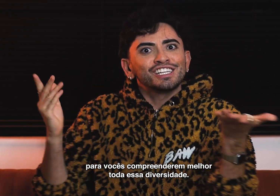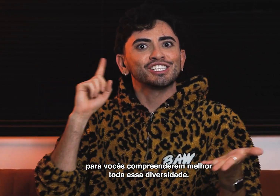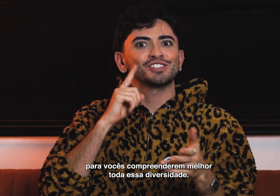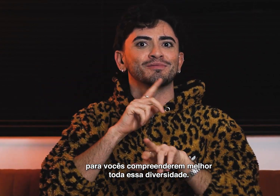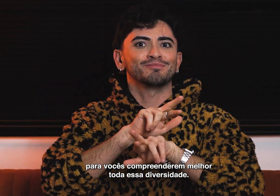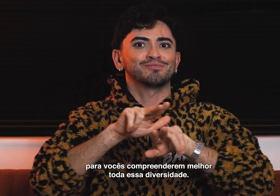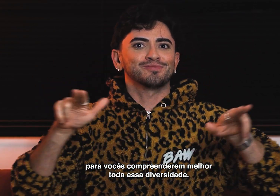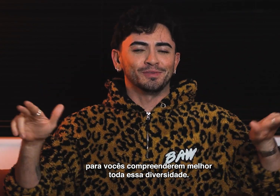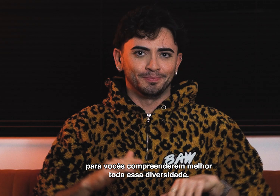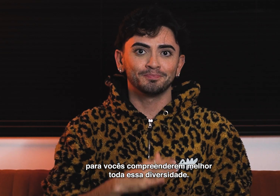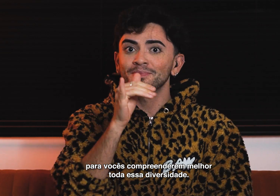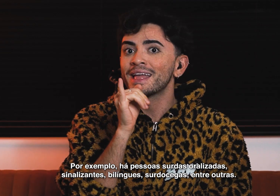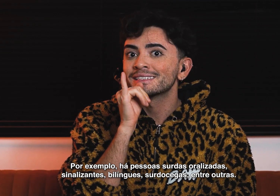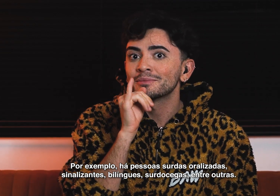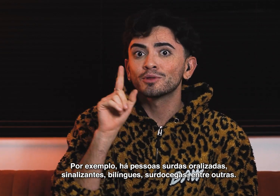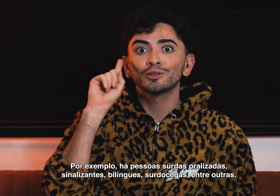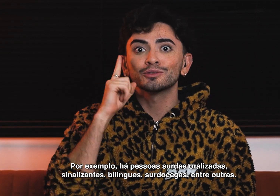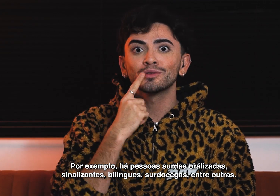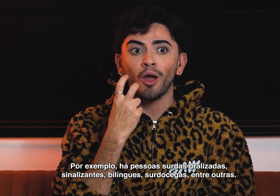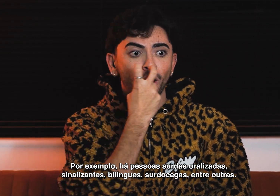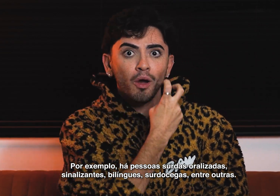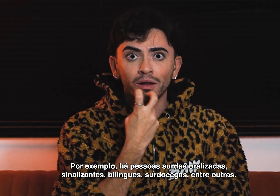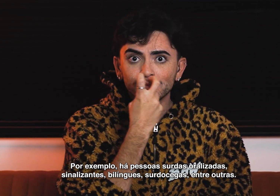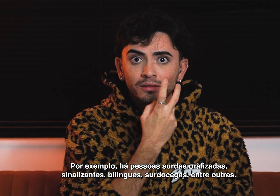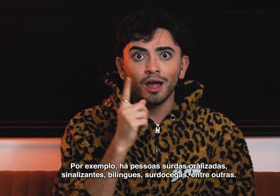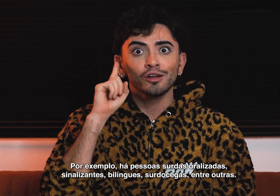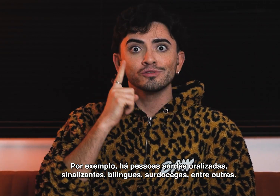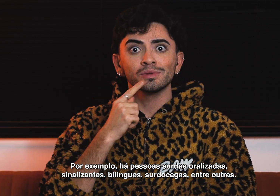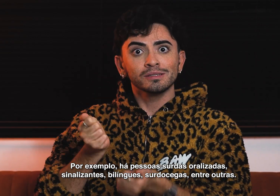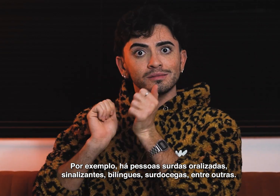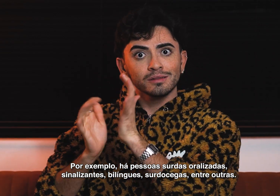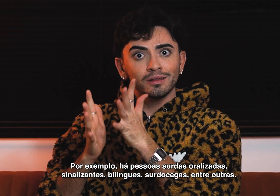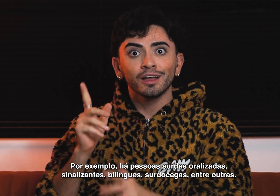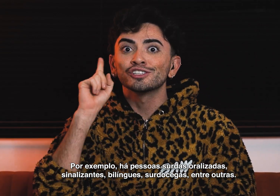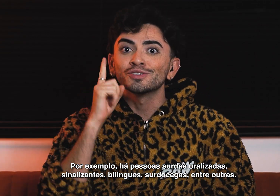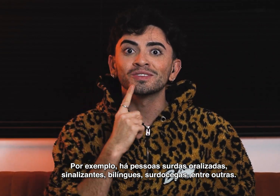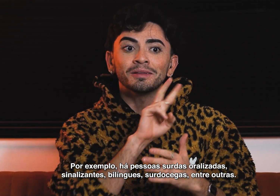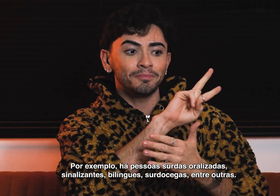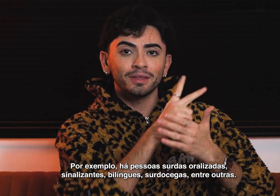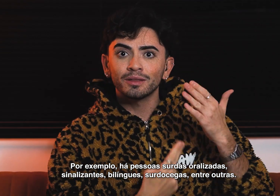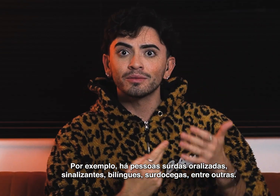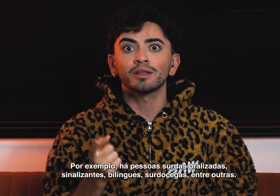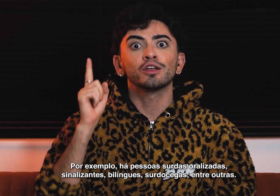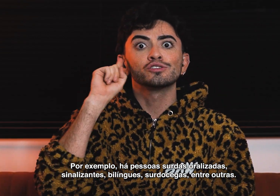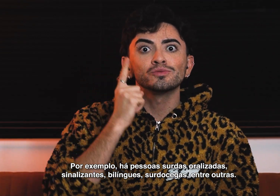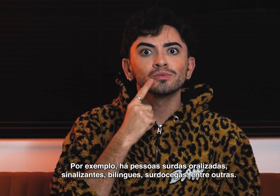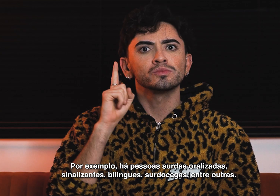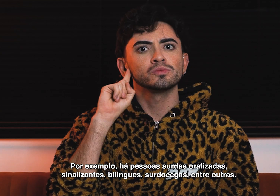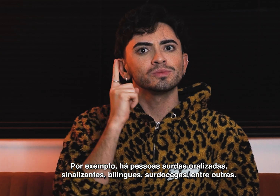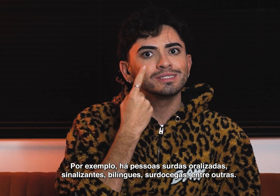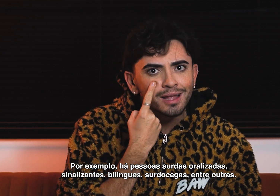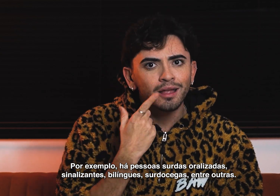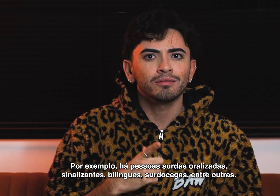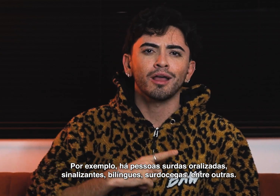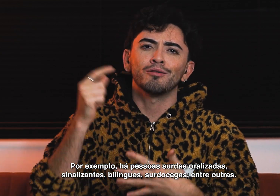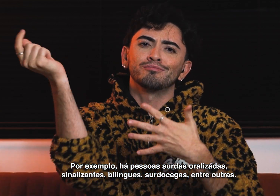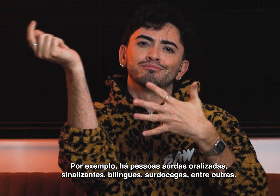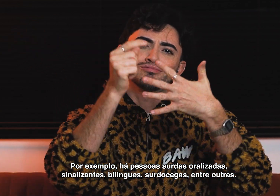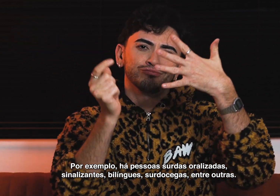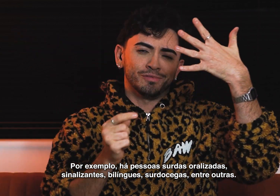essa diversidade. Por exemplo, há pessoas surdas oralizadas, sinalizantes, bilíngues, surdo-cegas